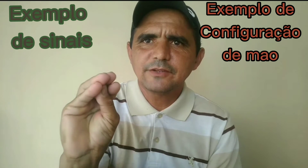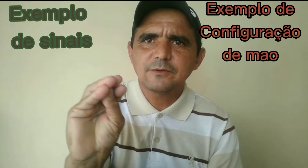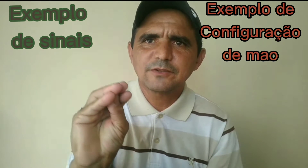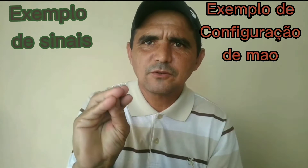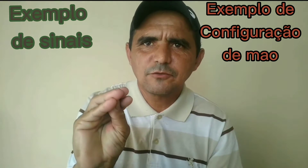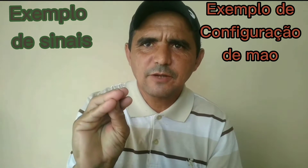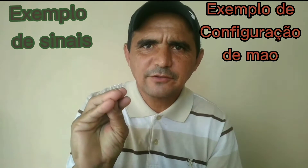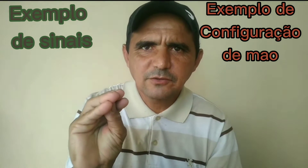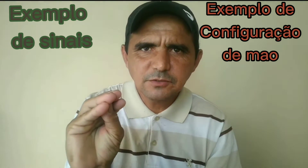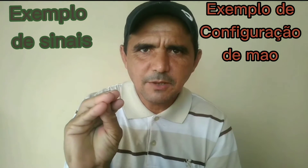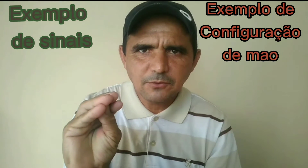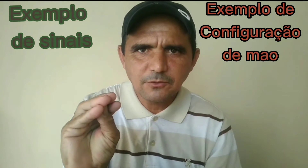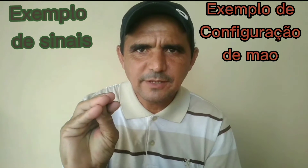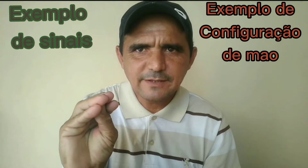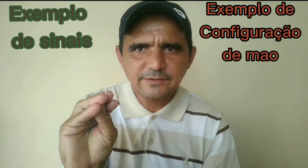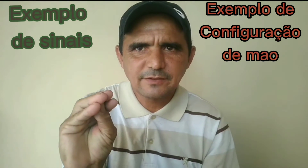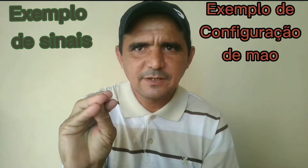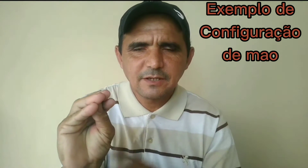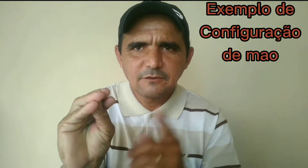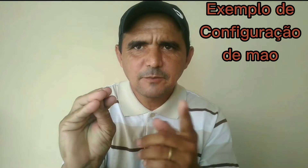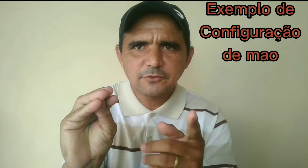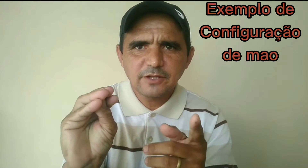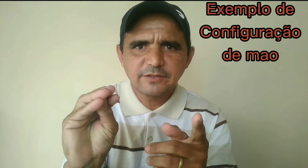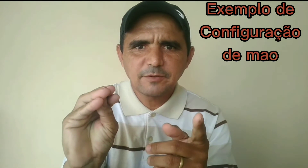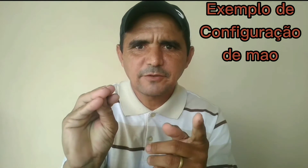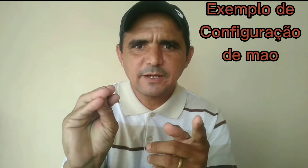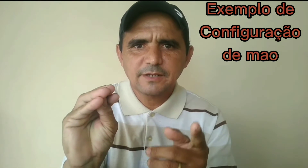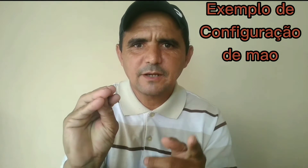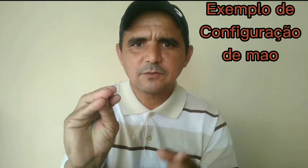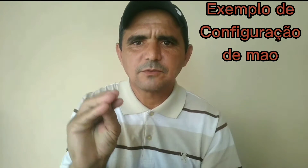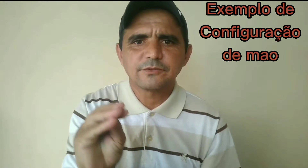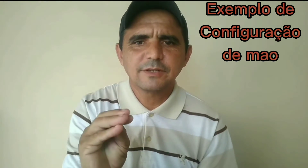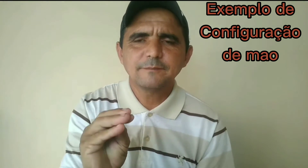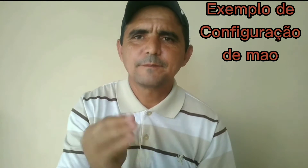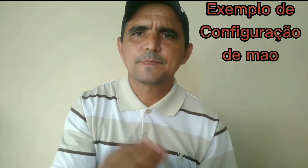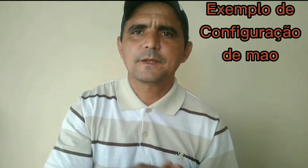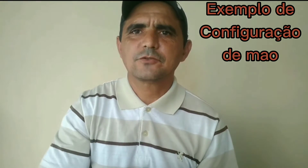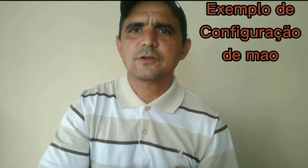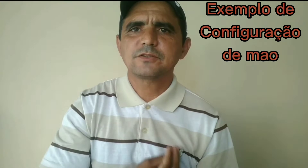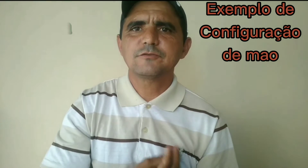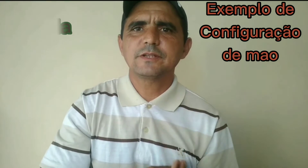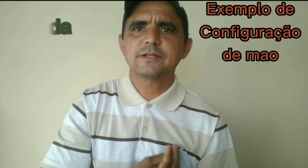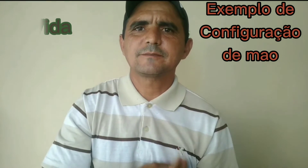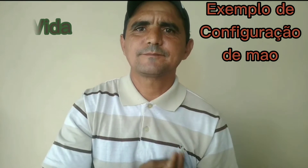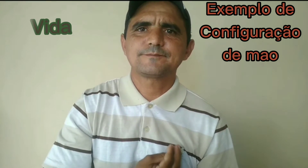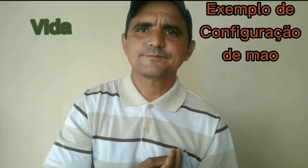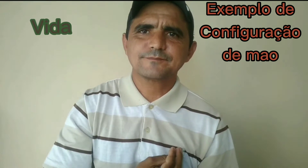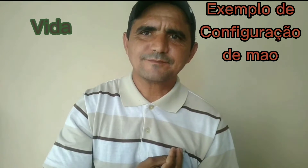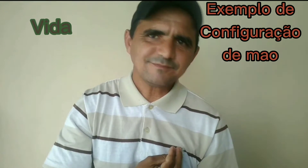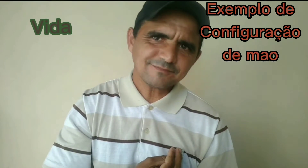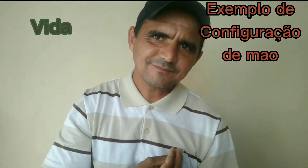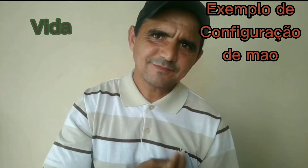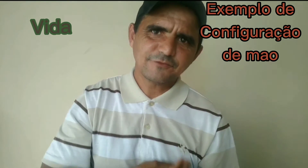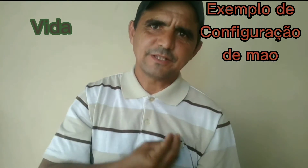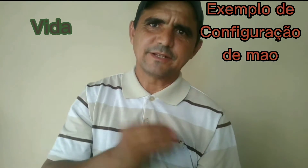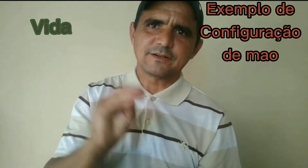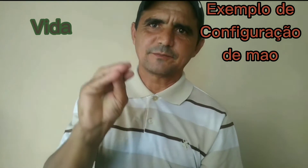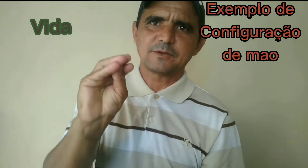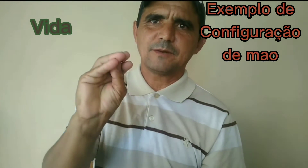aí com essa configuração de mão, não conhece? Vamos só exemplificar aqui alguns, né? Que é o sinal de vida. Vida, ó. Pegou a